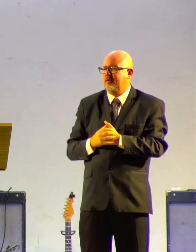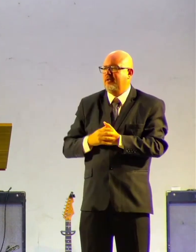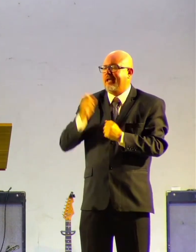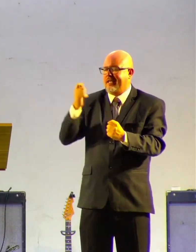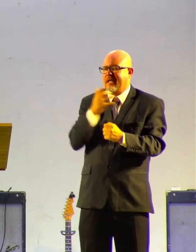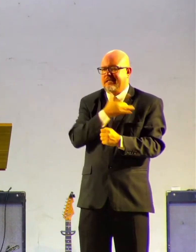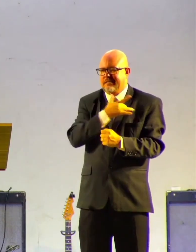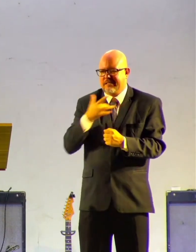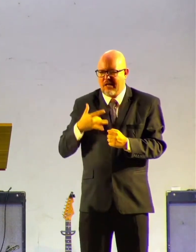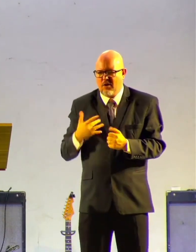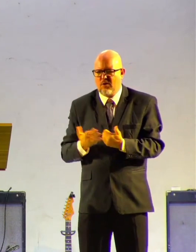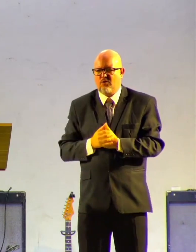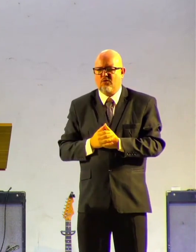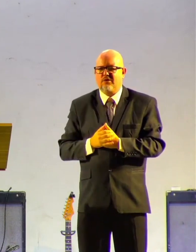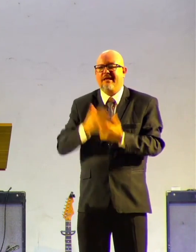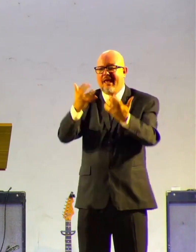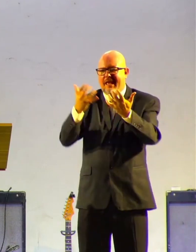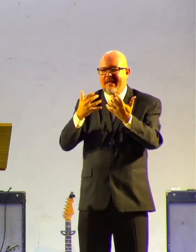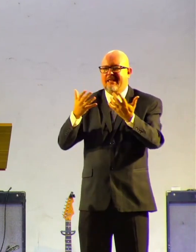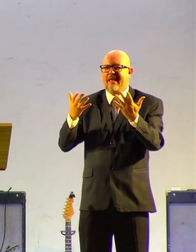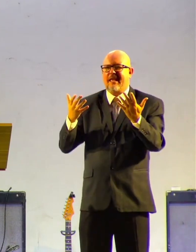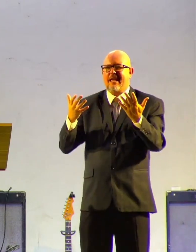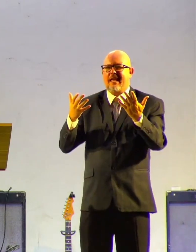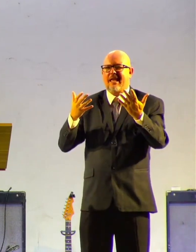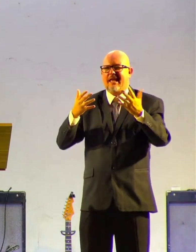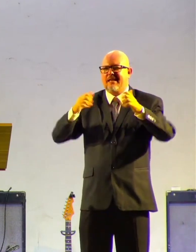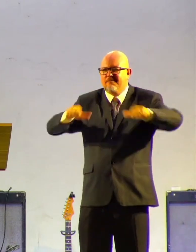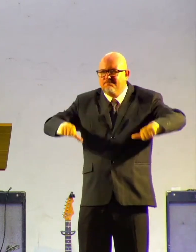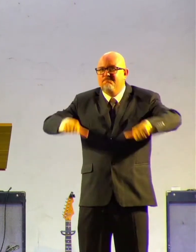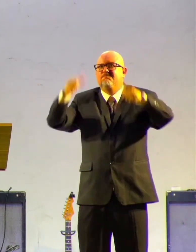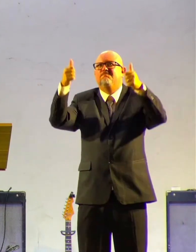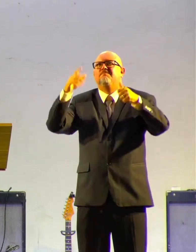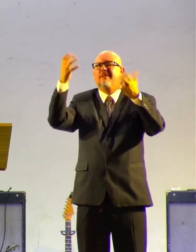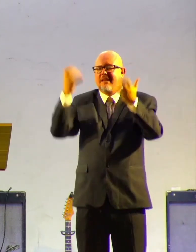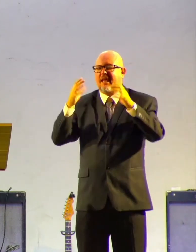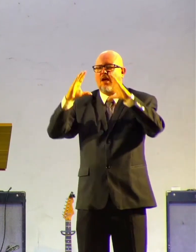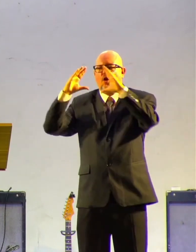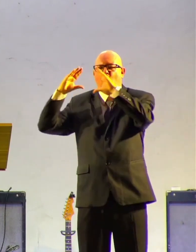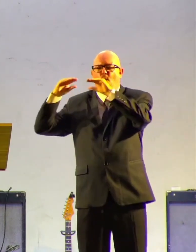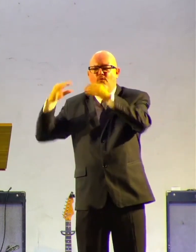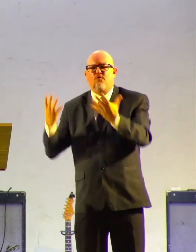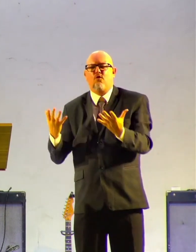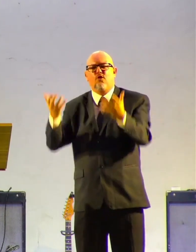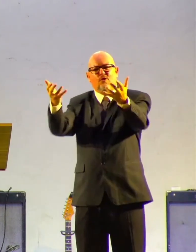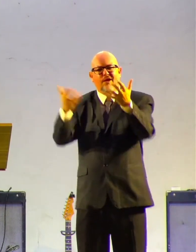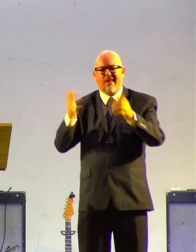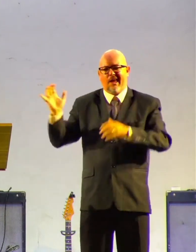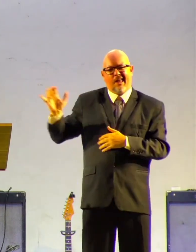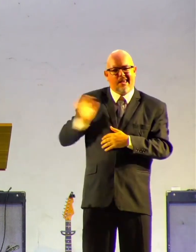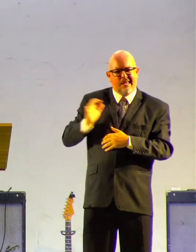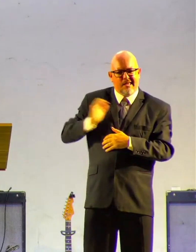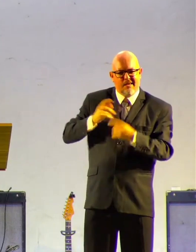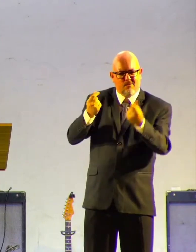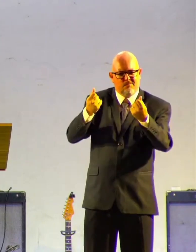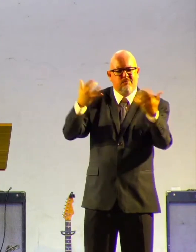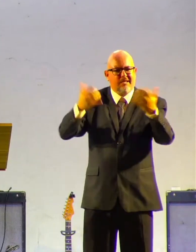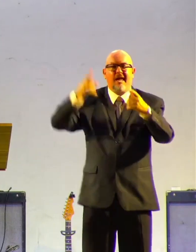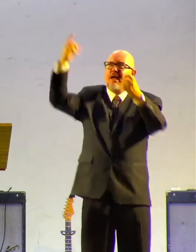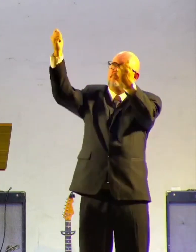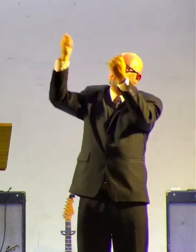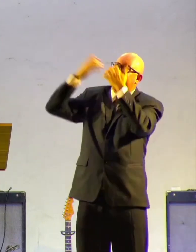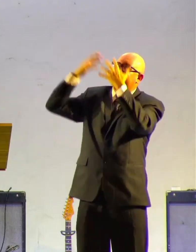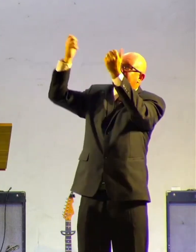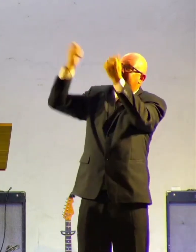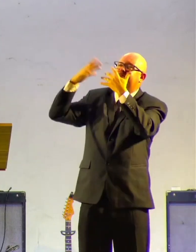querem saúde, elas querem prosperidade, elas querem conforto, elas querem riquezas, elas querem